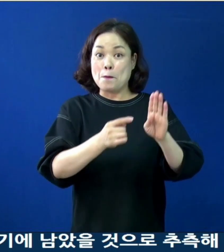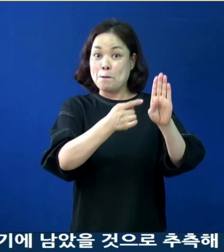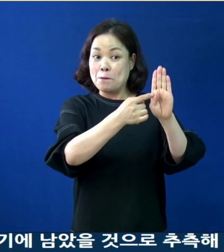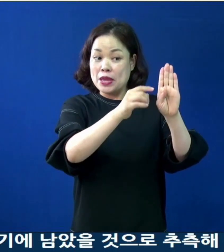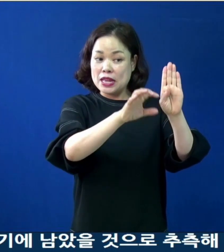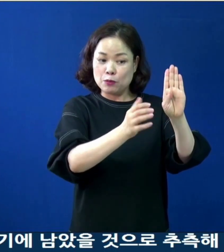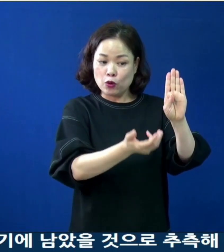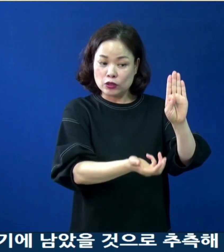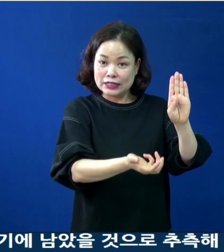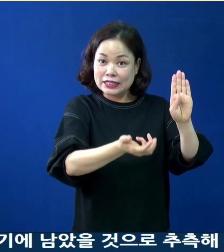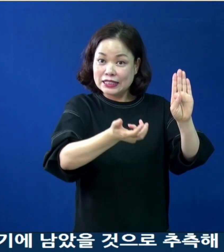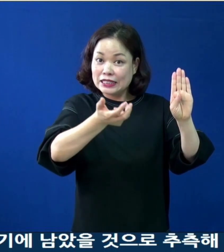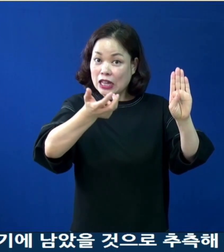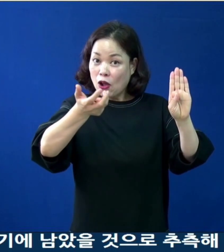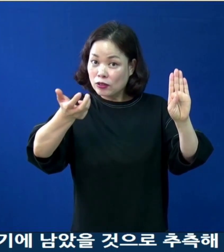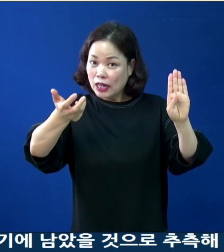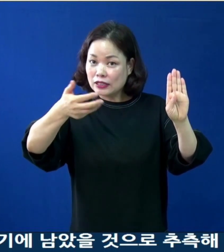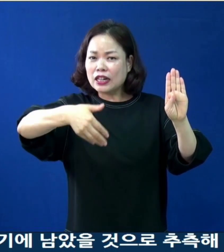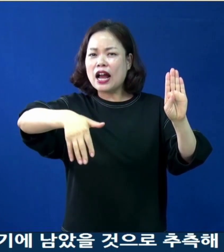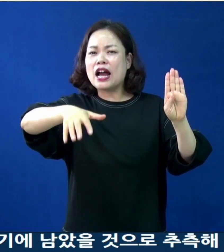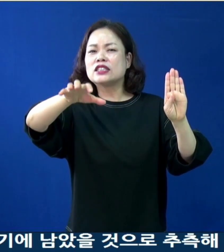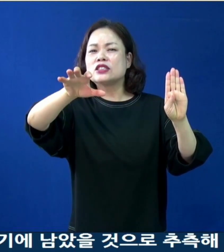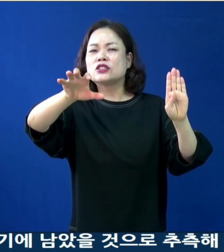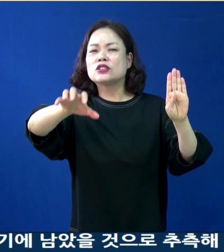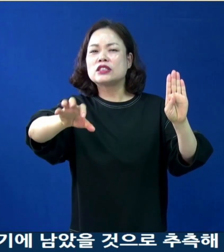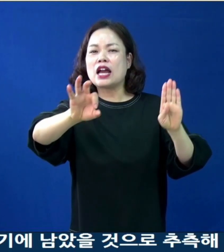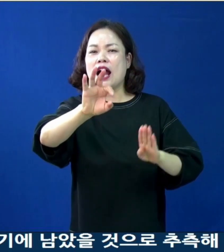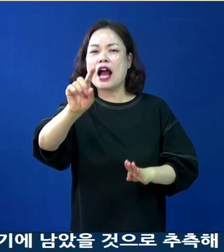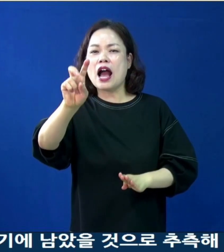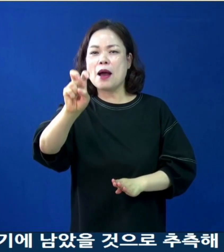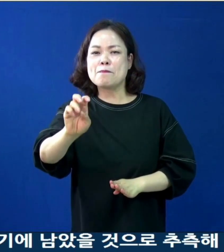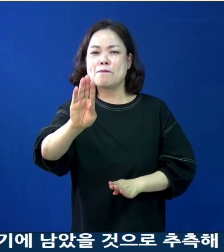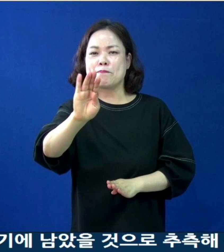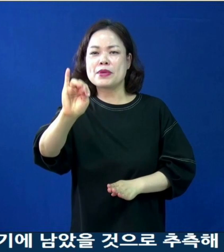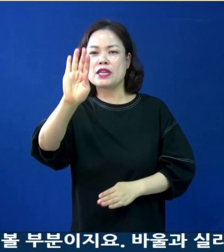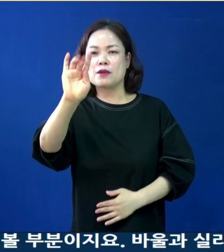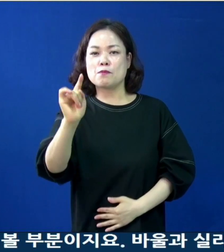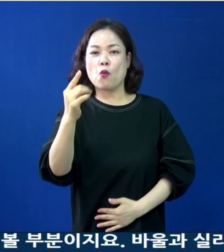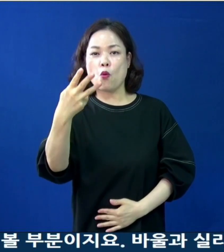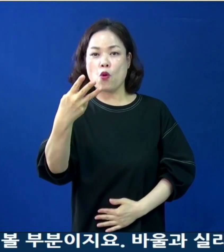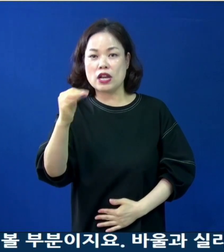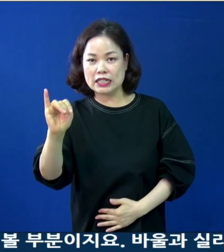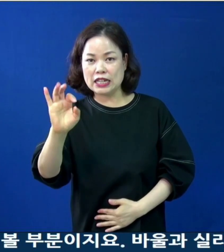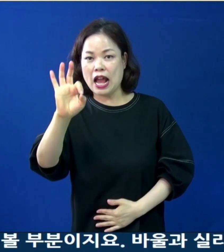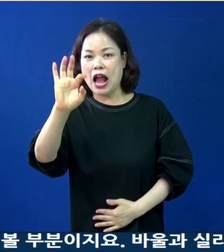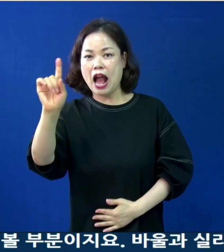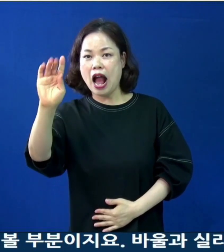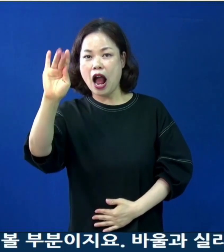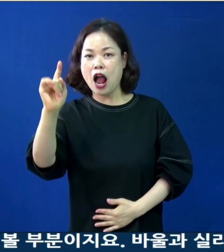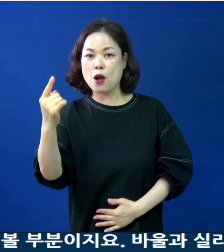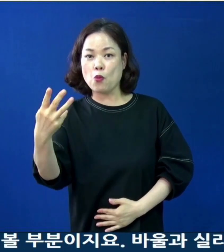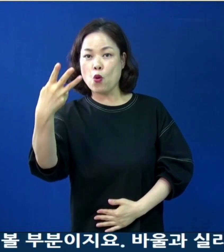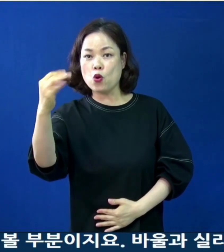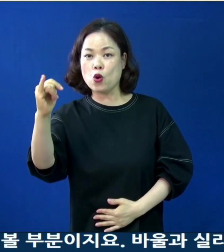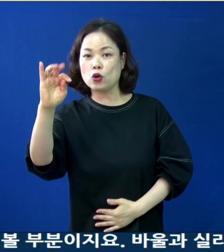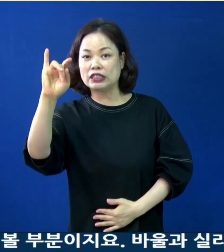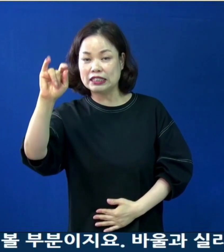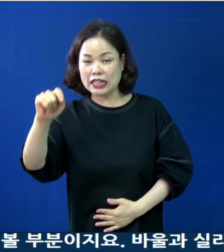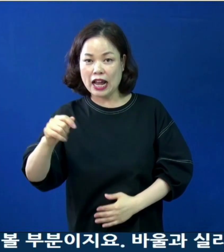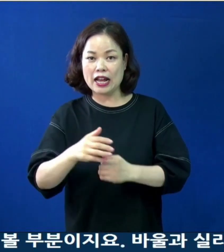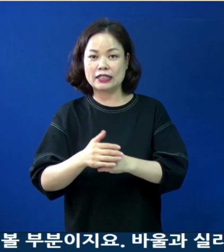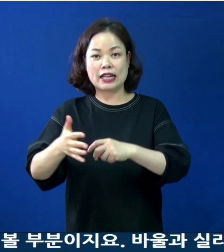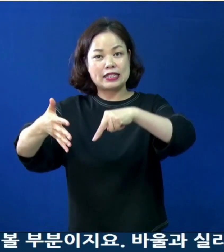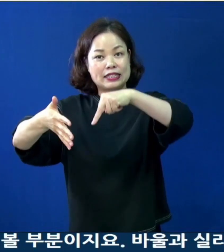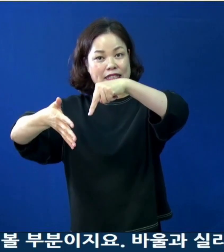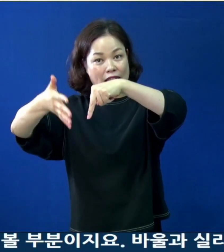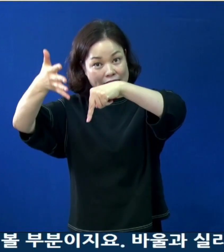빌립보를 떠나서 간 곳이 암비볼리, 그 다음에 아볼로니아, 그 다음에